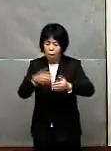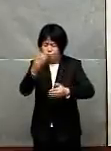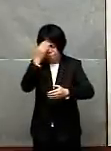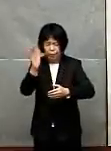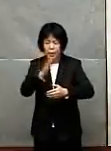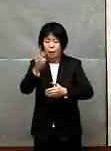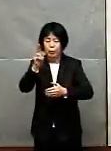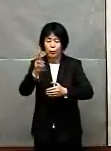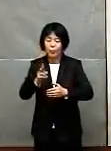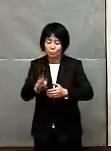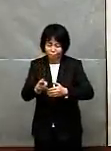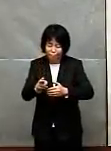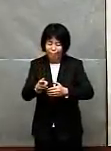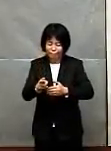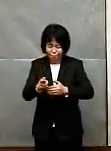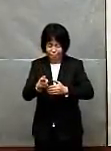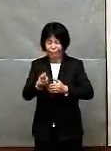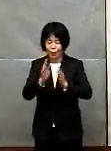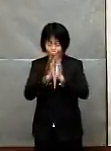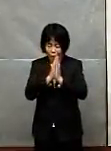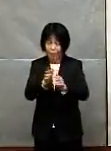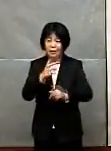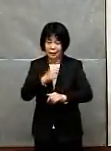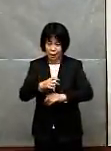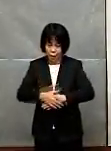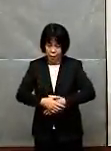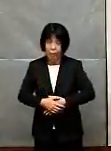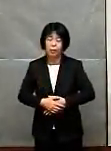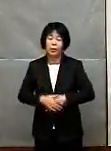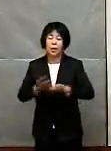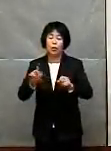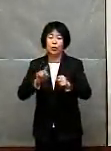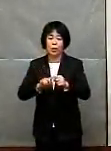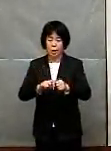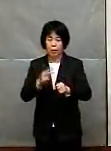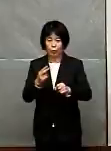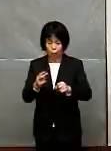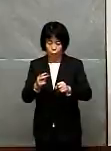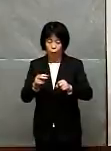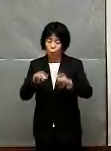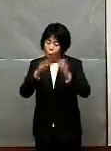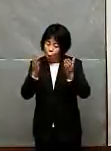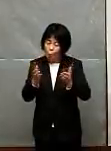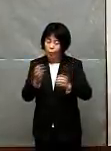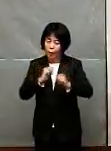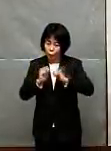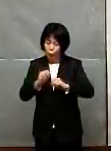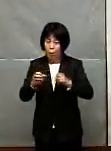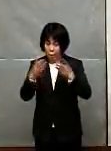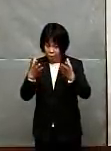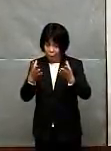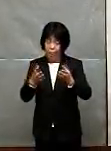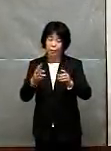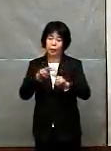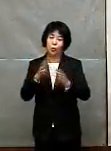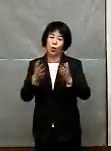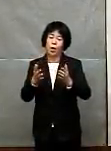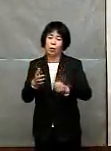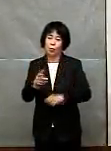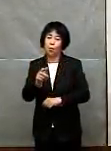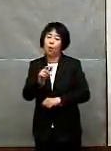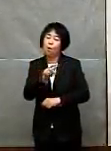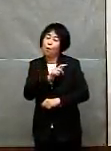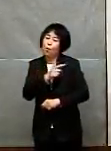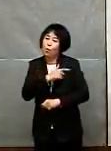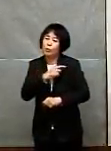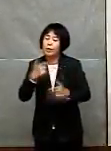組みをお願いしたいと考えております。今年度の主な取り組みとしましては、新たに小学校高学